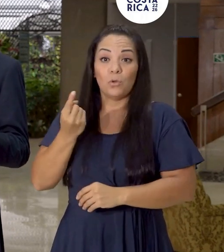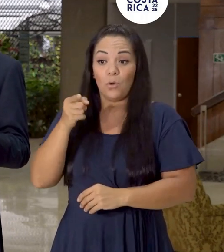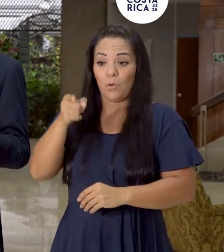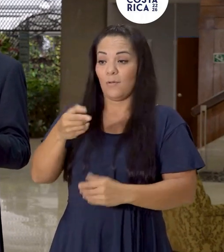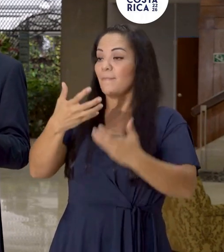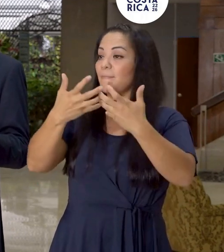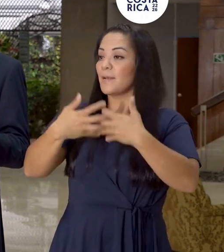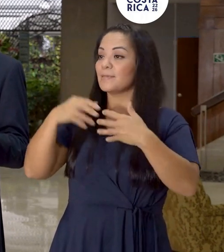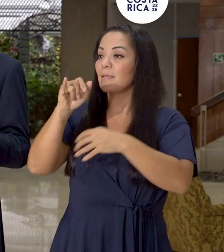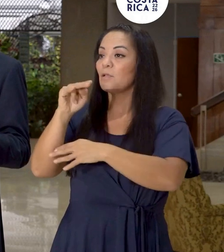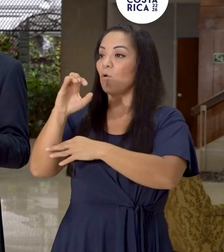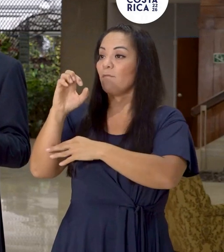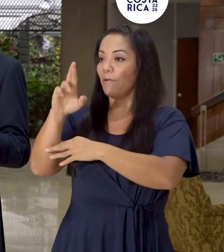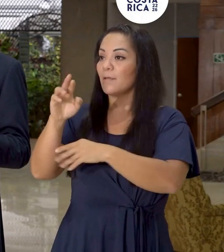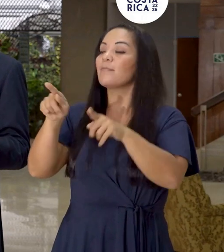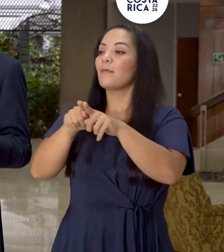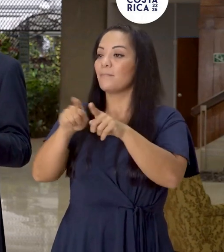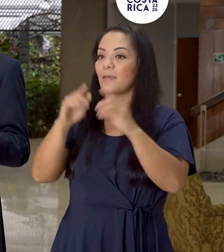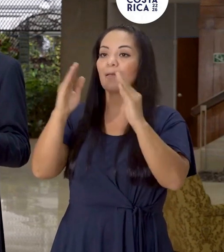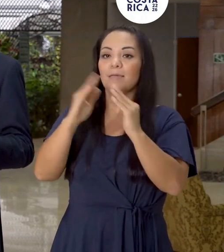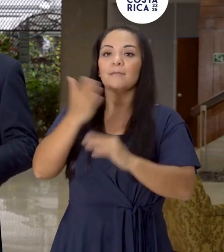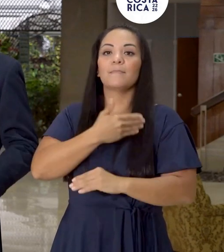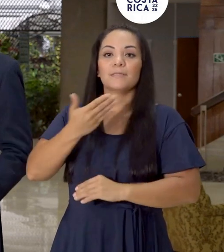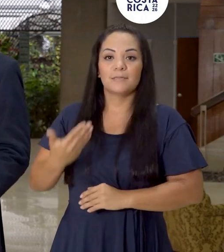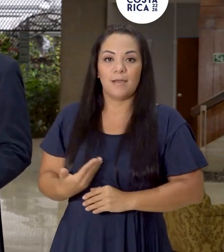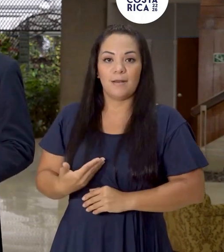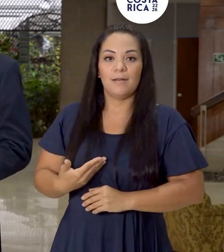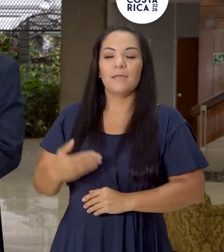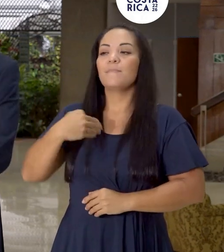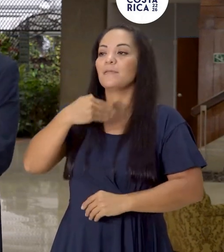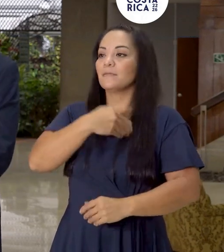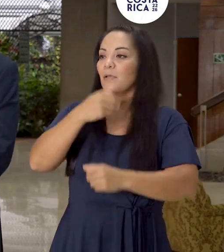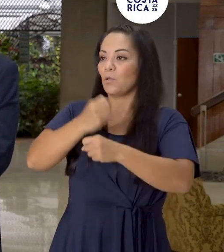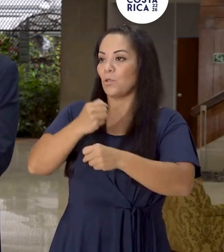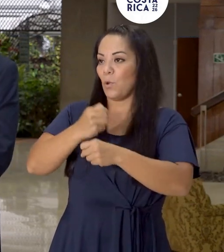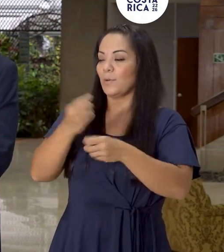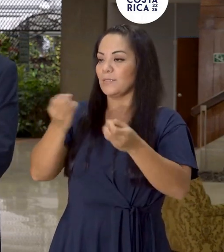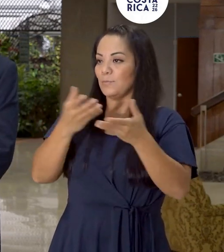sino sobre la casa presidencial y el ministerio obras públicas de transportes